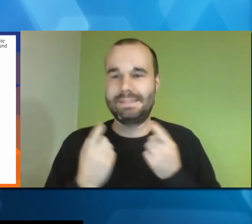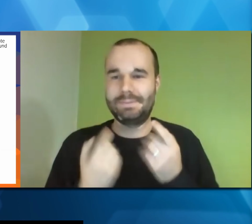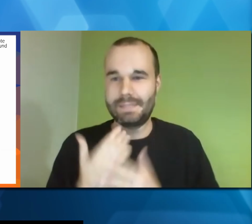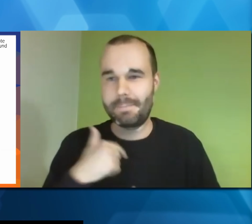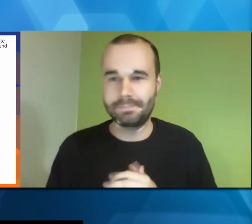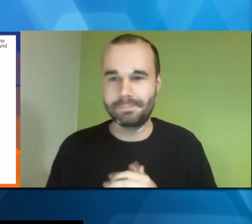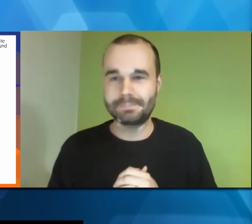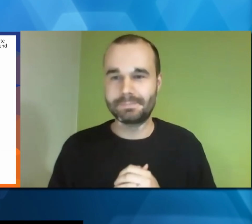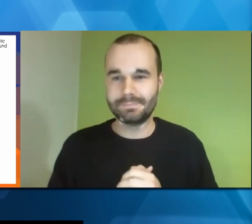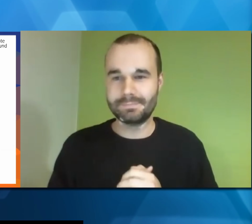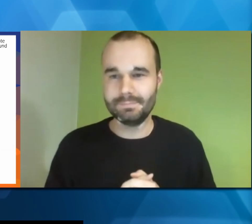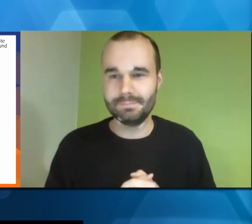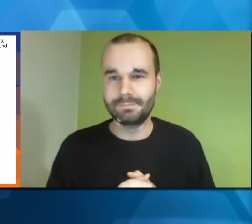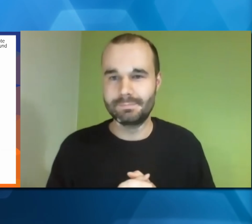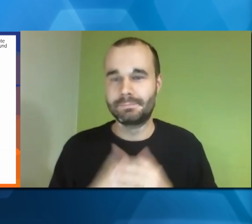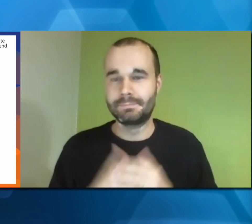To je bil nov izziv zame.